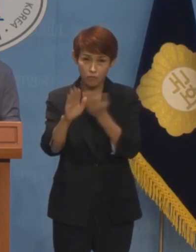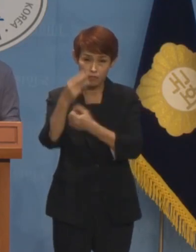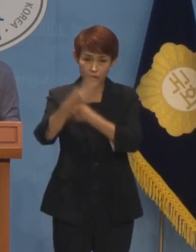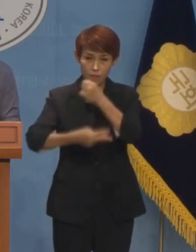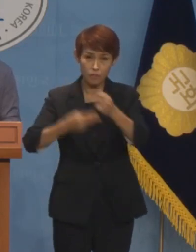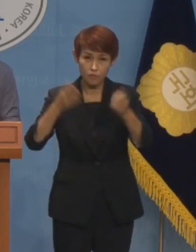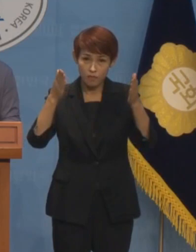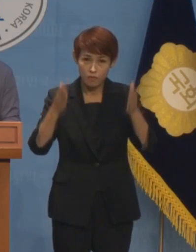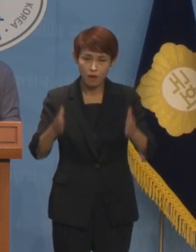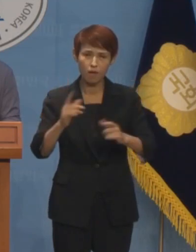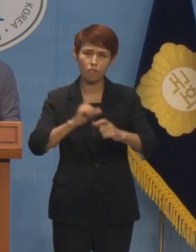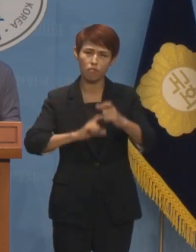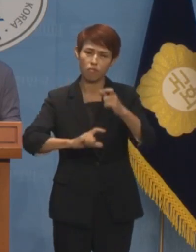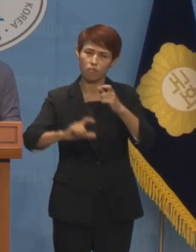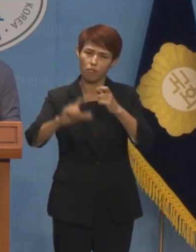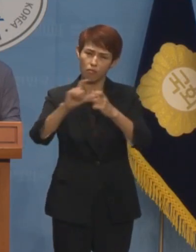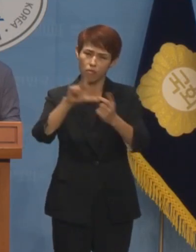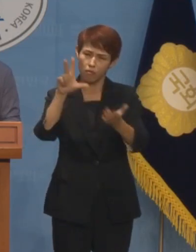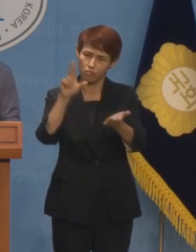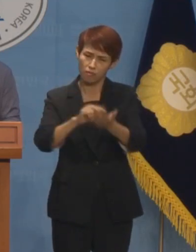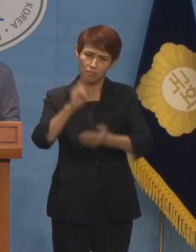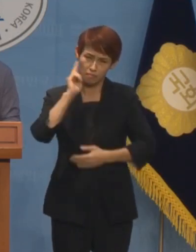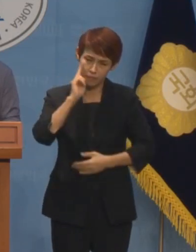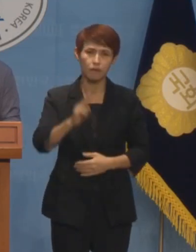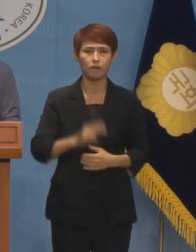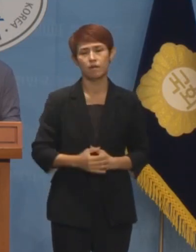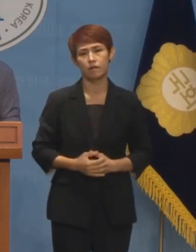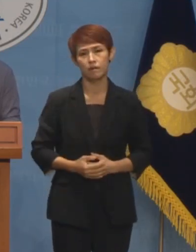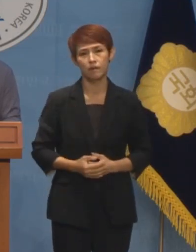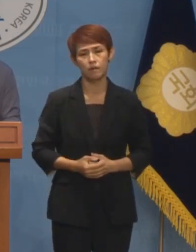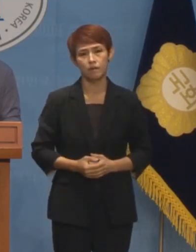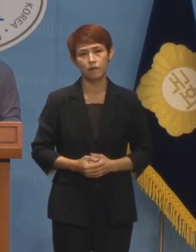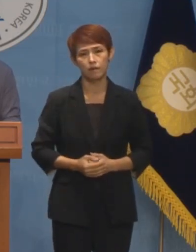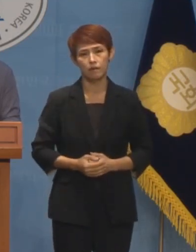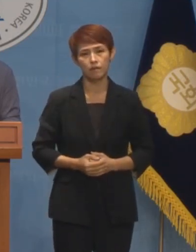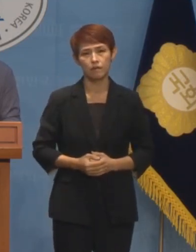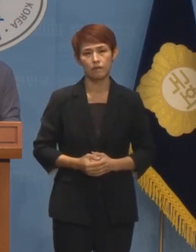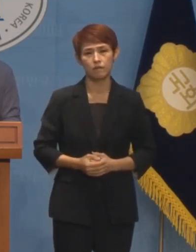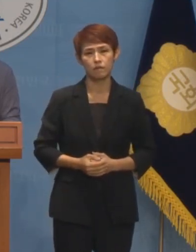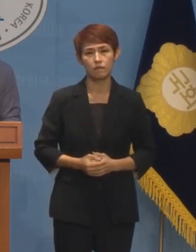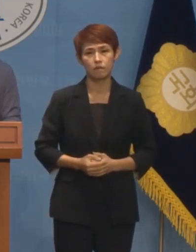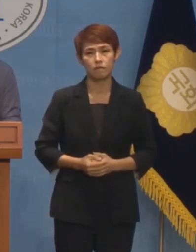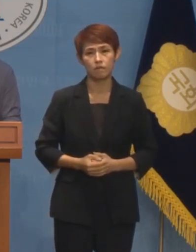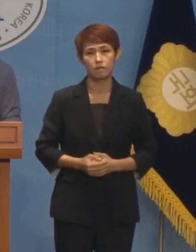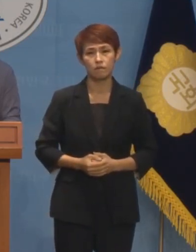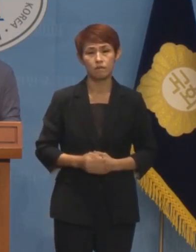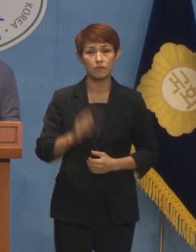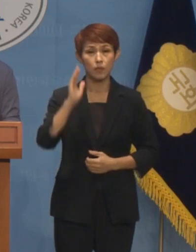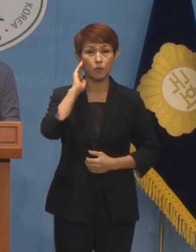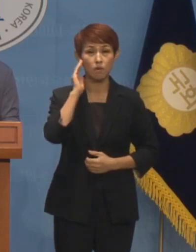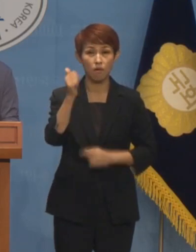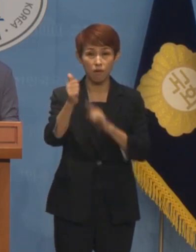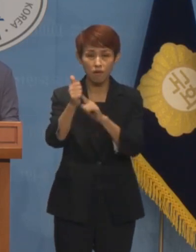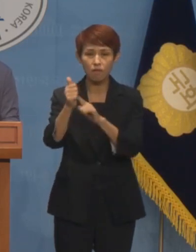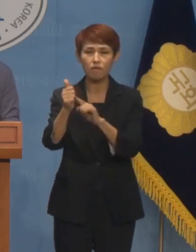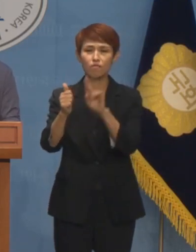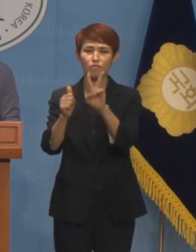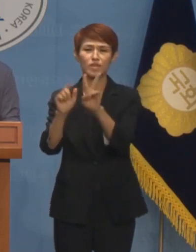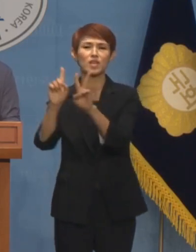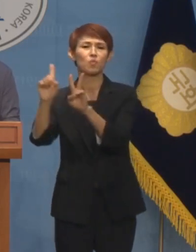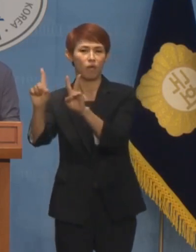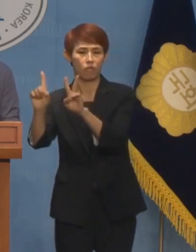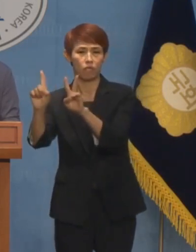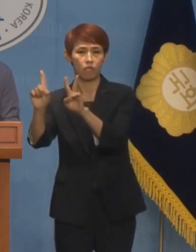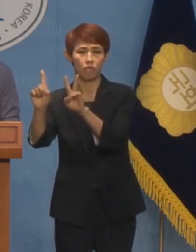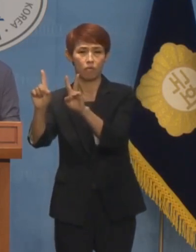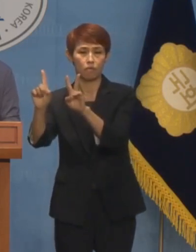해소되기는커녕 오히려 전방위적으로 확대되었습니다. 오죽하면 한간에서 대통령은 V1이라고